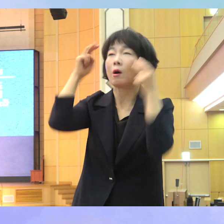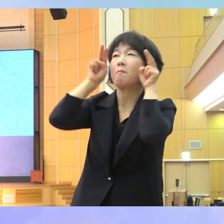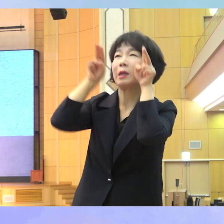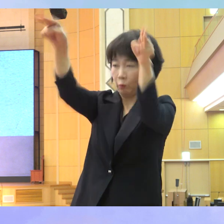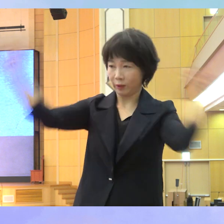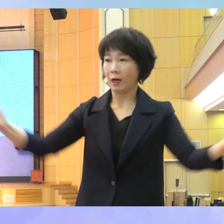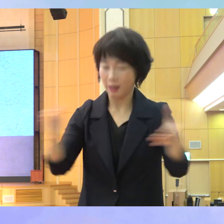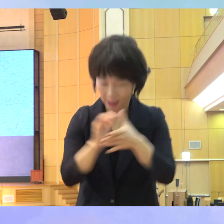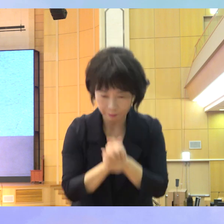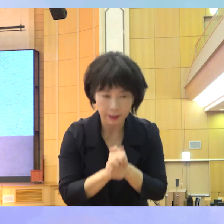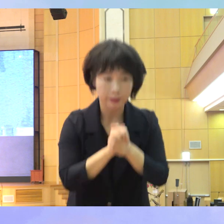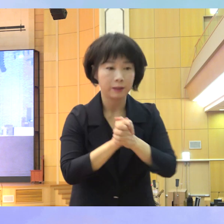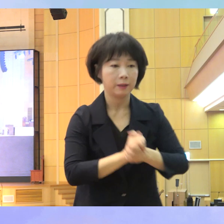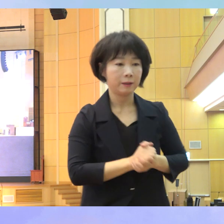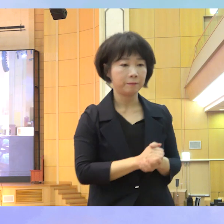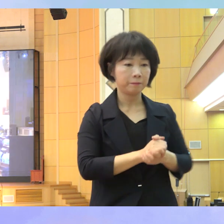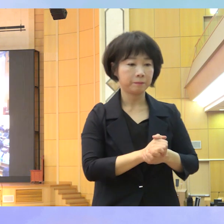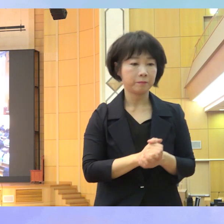바라노라. 아멘.